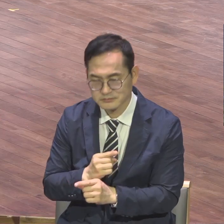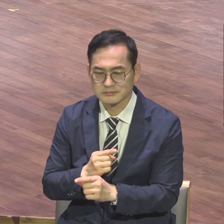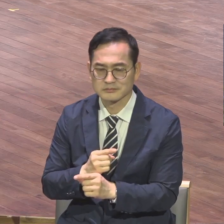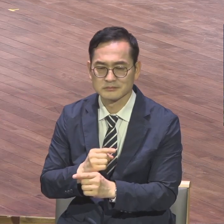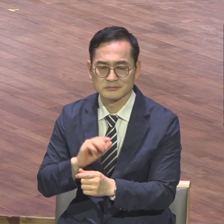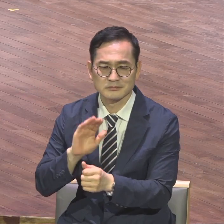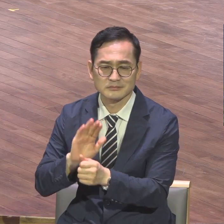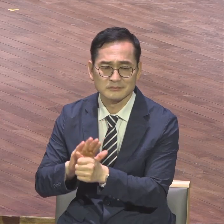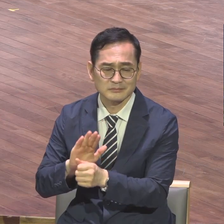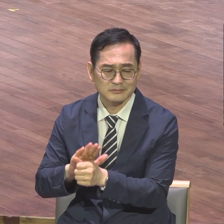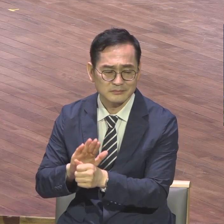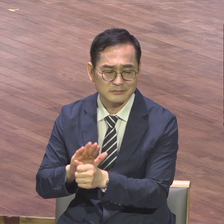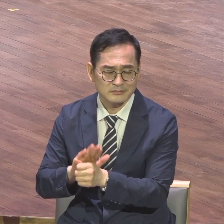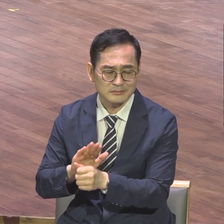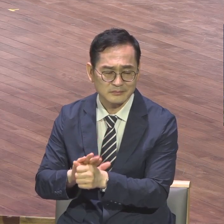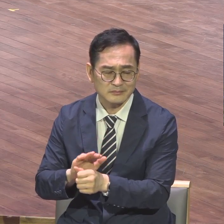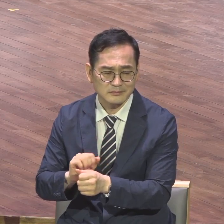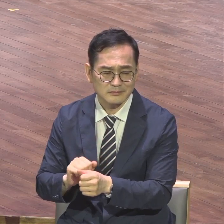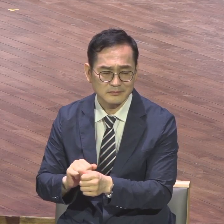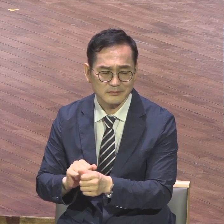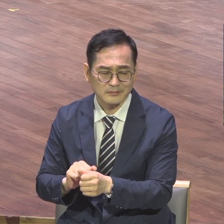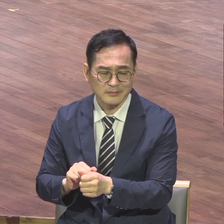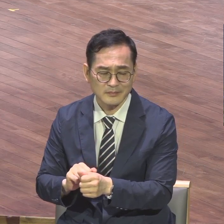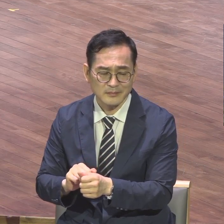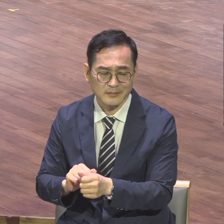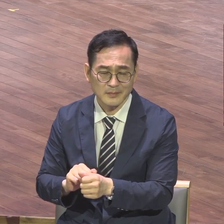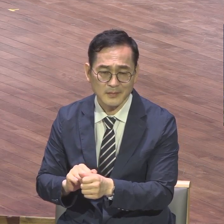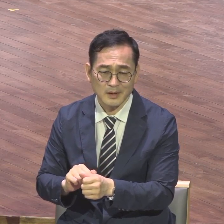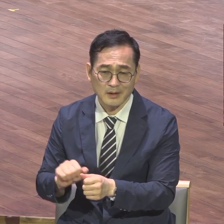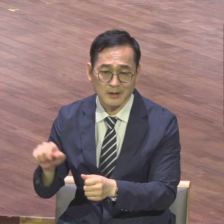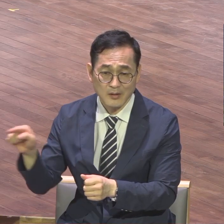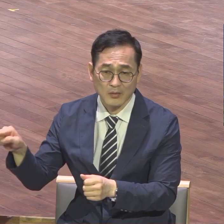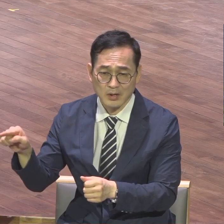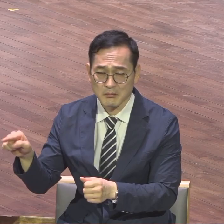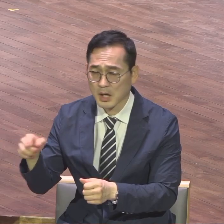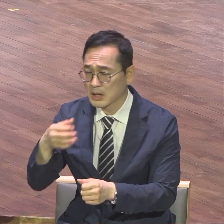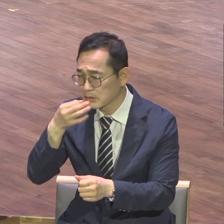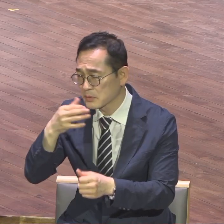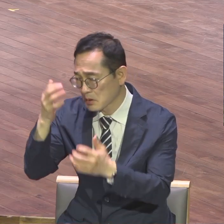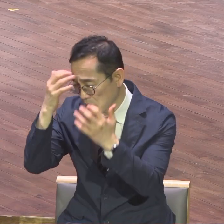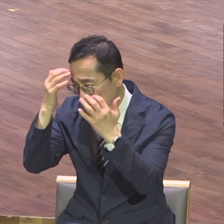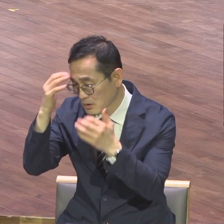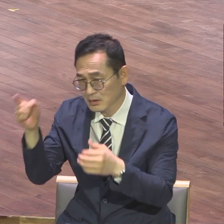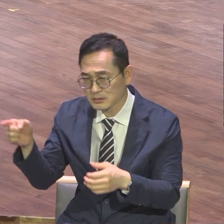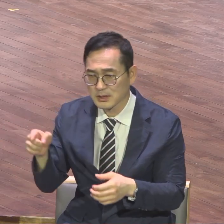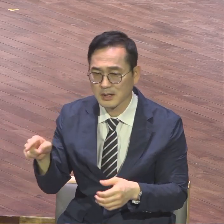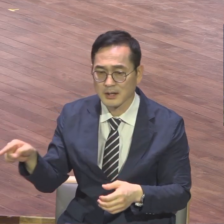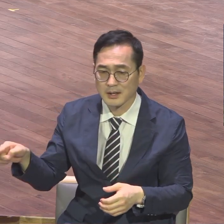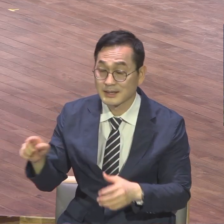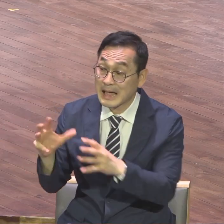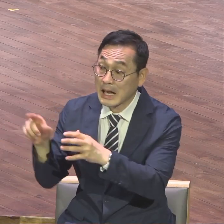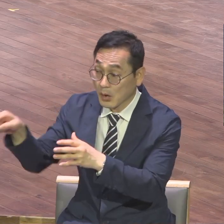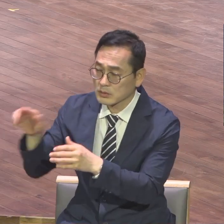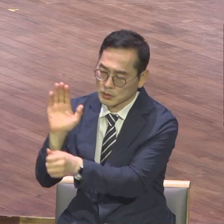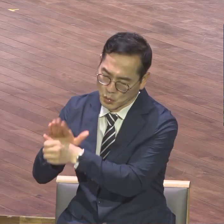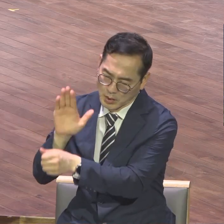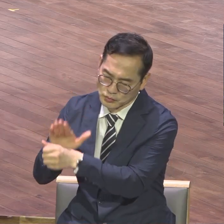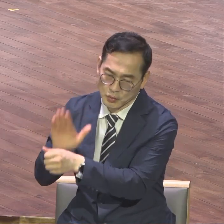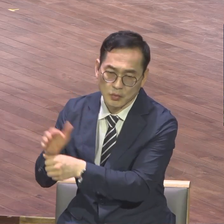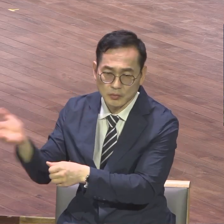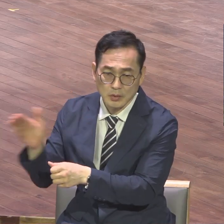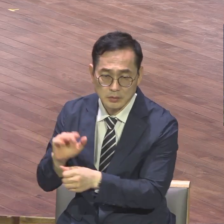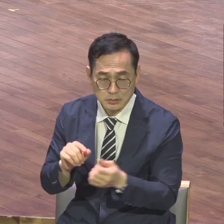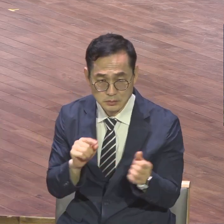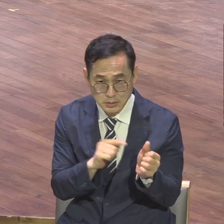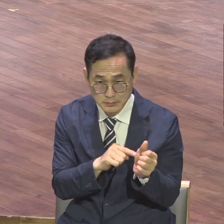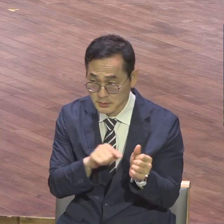타서는 안 될 정도 위험한 수위에 있어요. 그걸 다 수술해가 보내줘. 그걸 지금 그 10년째 그렇게 하다 보니까 대통령을 포함해 전부